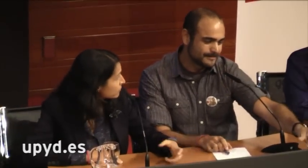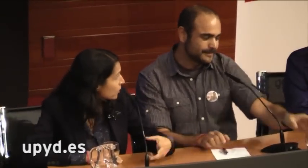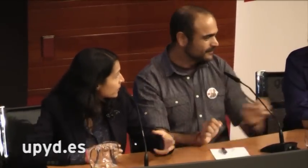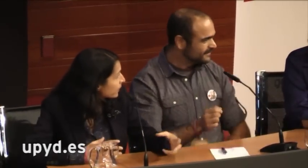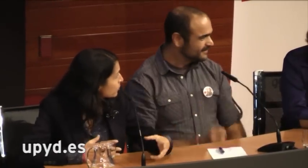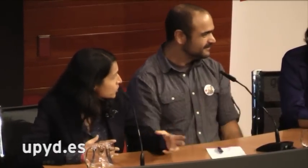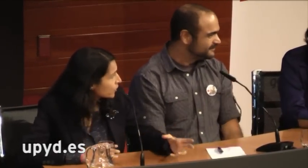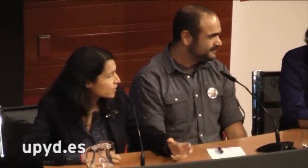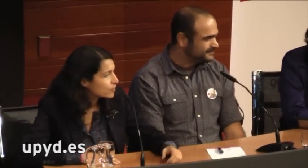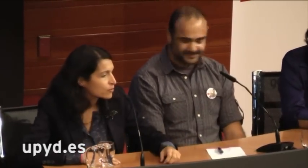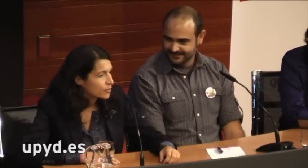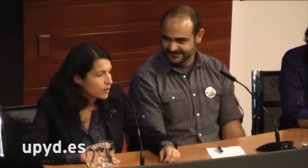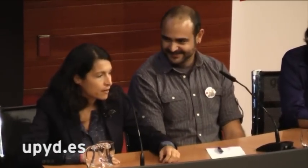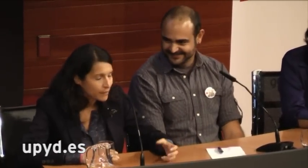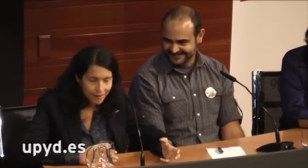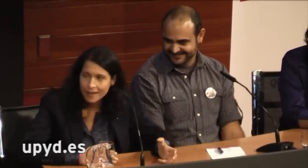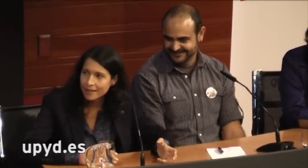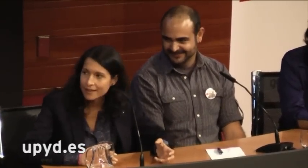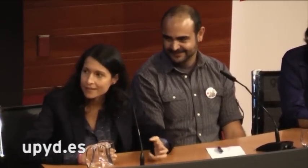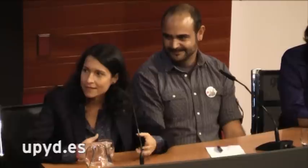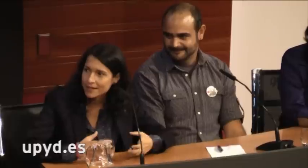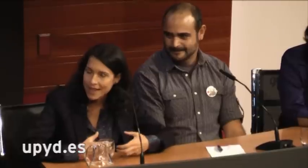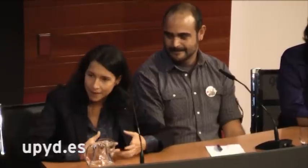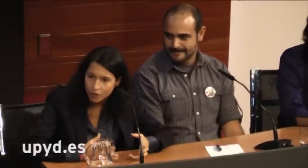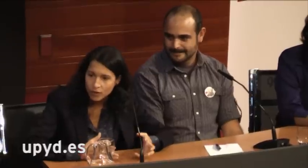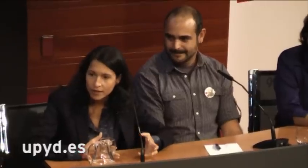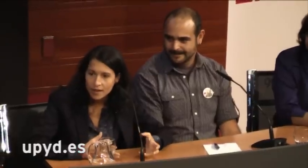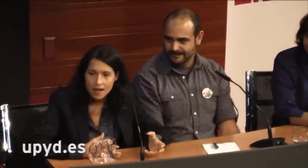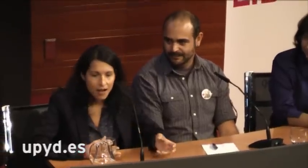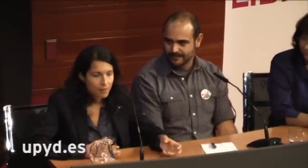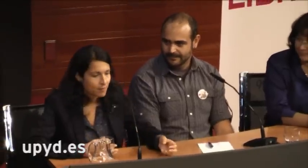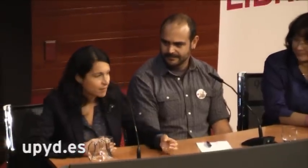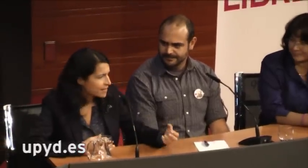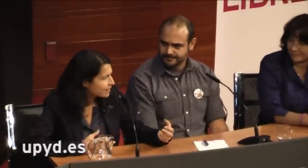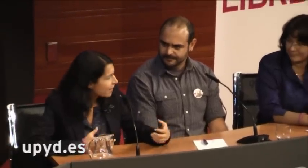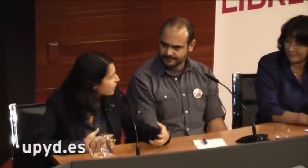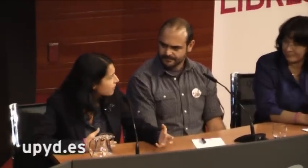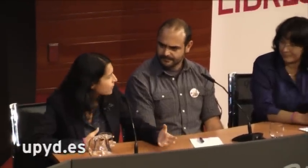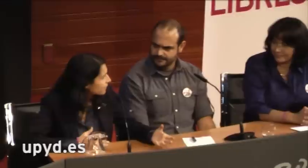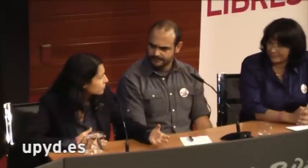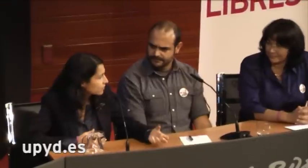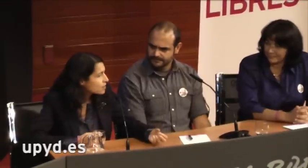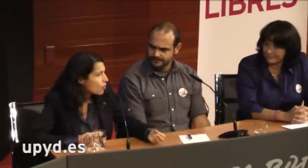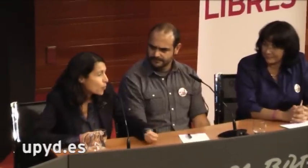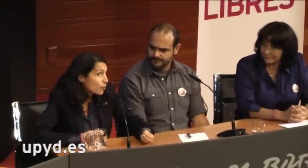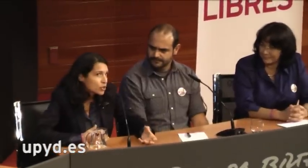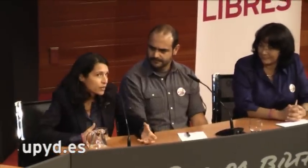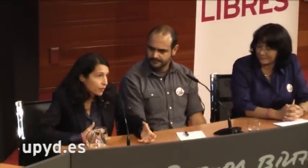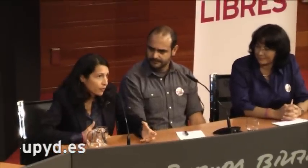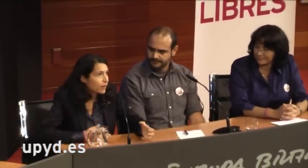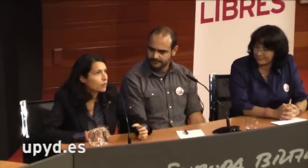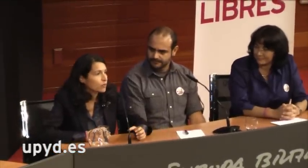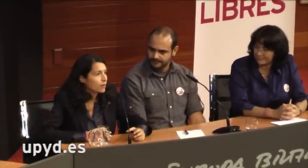persona, solamente pues de oídas, pero el verla y hablar con ella a mí me hace ver, o sea, o por lo